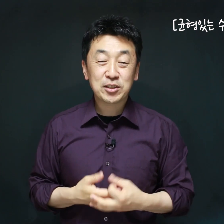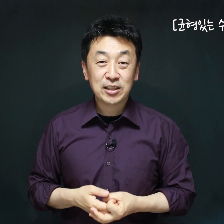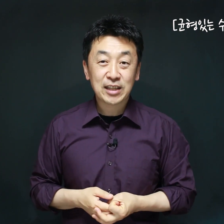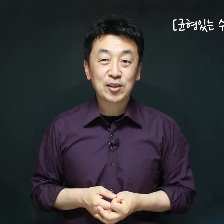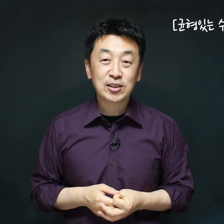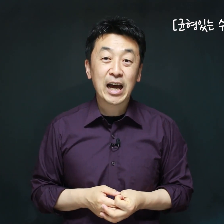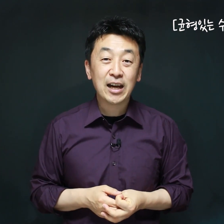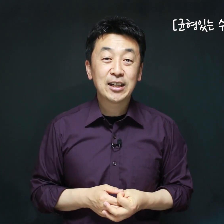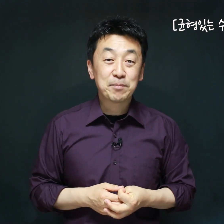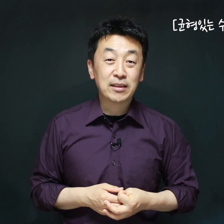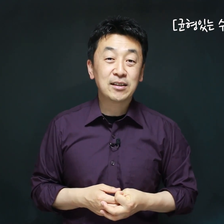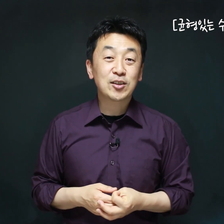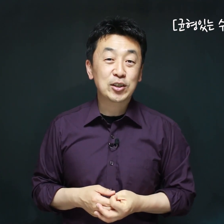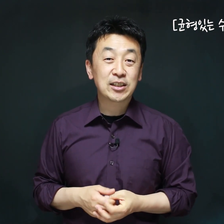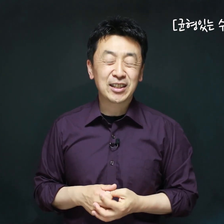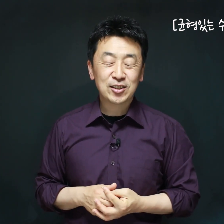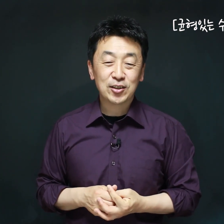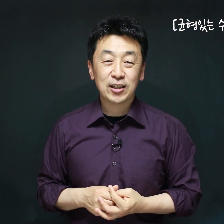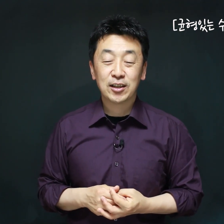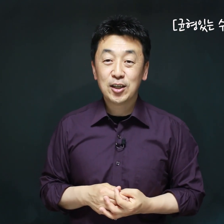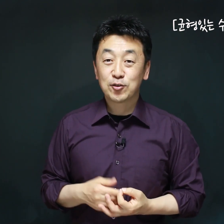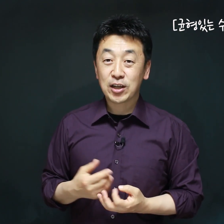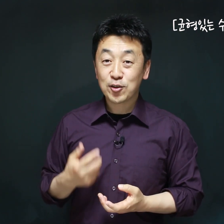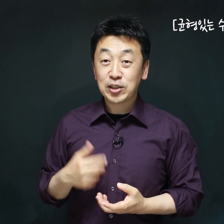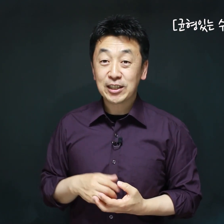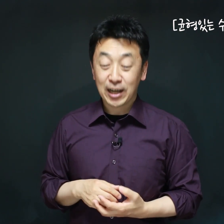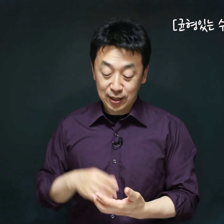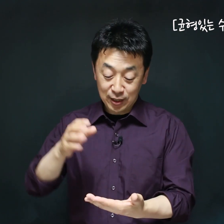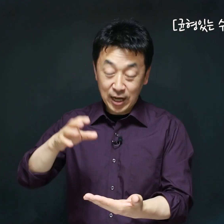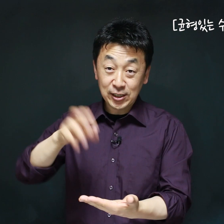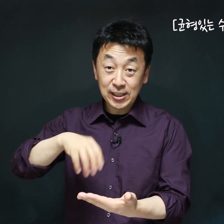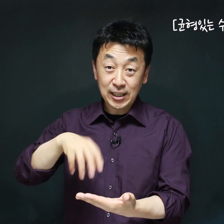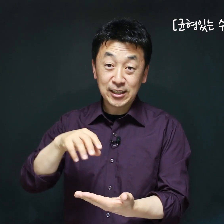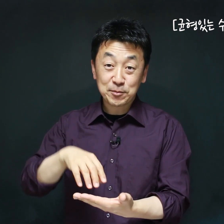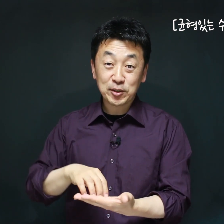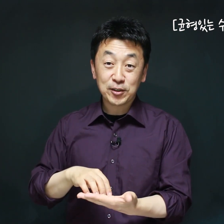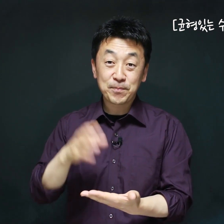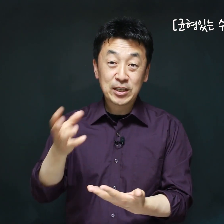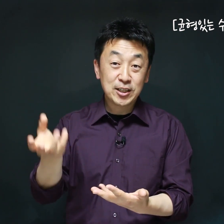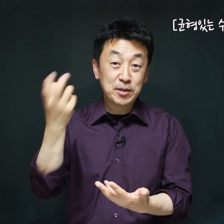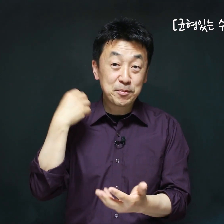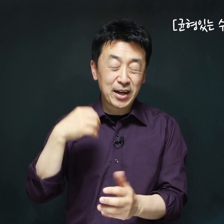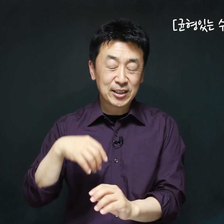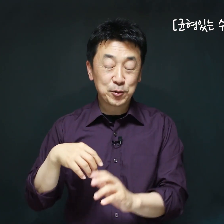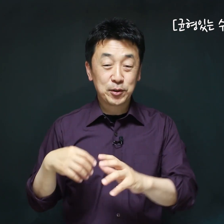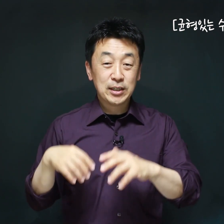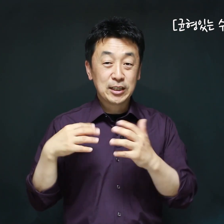나머지 단어를 다 만들게 되시게 되겠죠. 네. 우리가 한국이니까 한글을 읽으면서 의미를 파악하시고 그